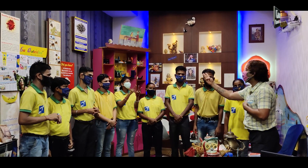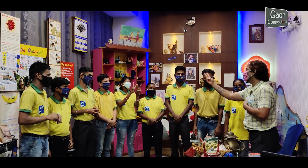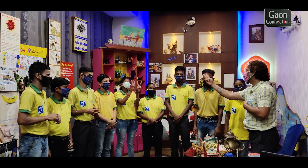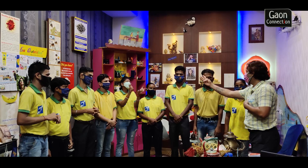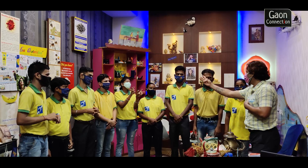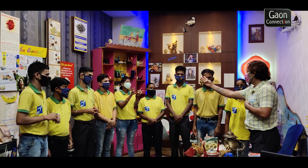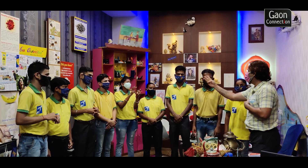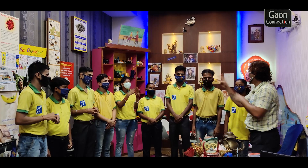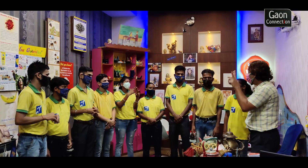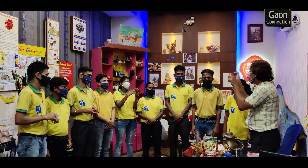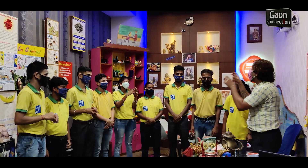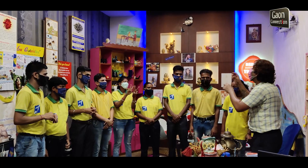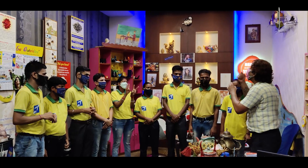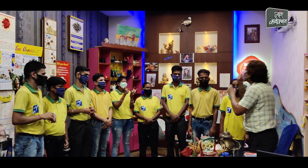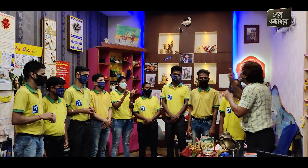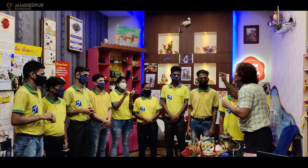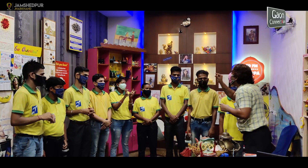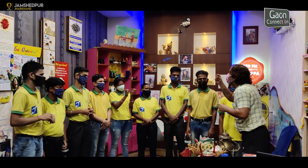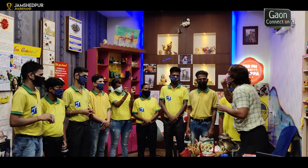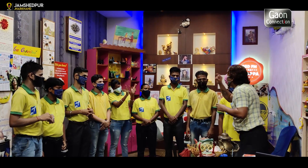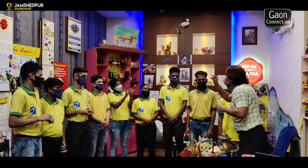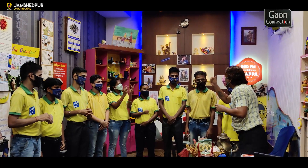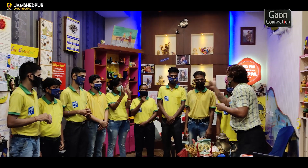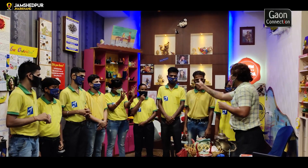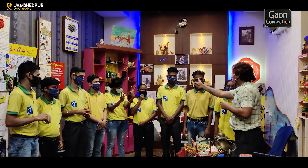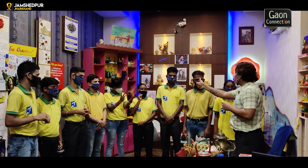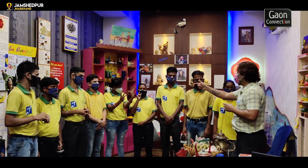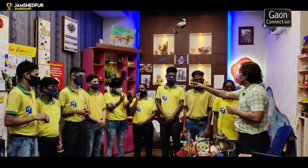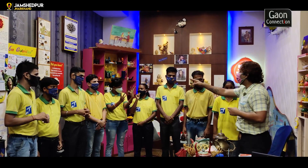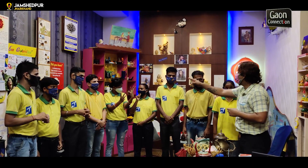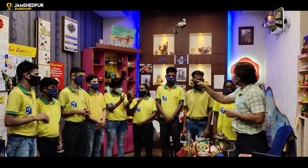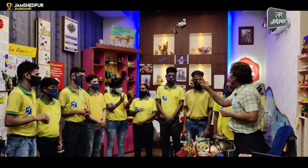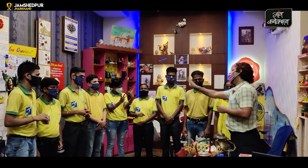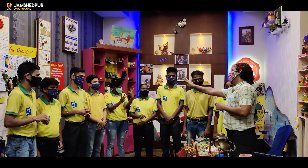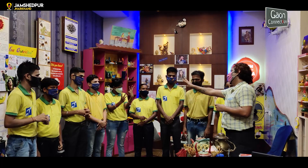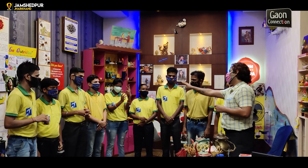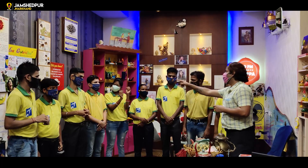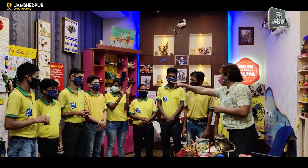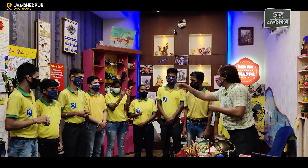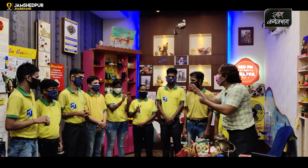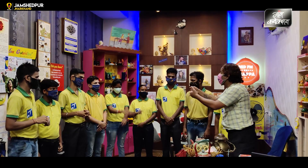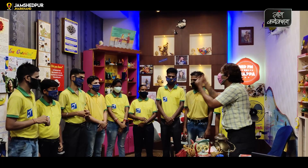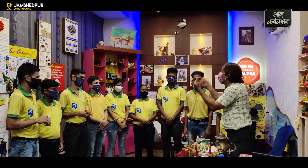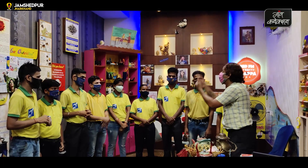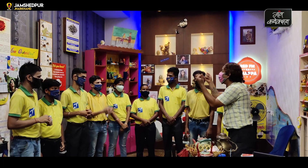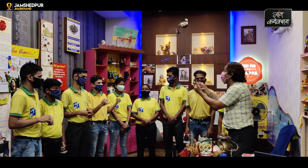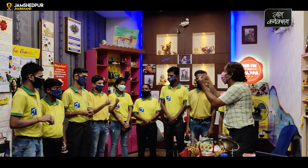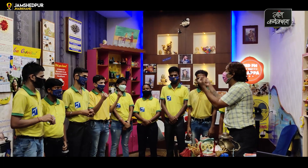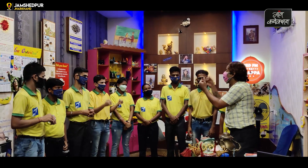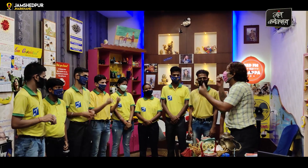मेंबर के घर जाके उनके पेरेंट्स से मिलने के बाद, उसी मेंबर ने अपने उम्र के कई सारे दोस्त जो इनके ग्रुप में जुड़े रहते हैं, उन